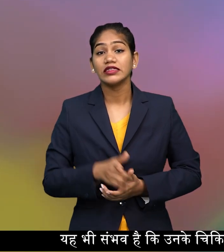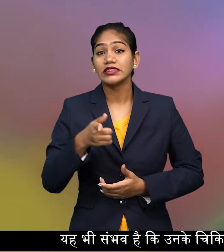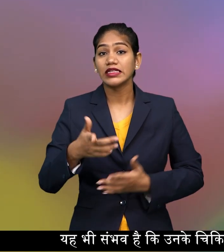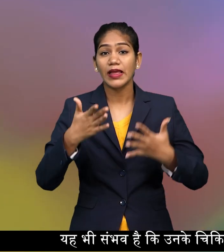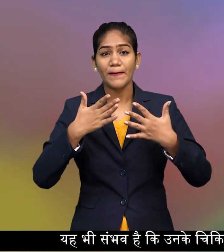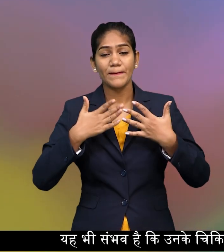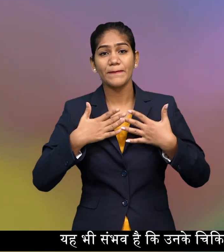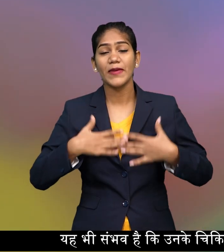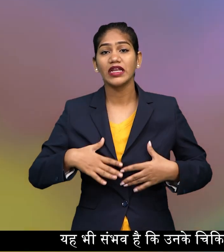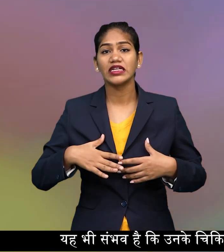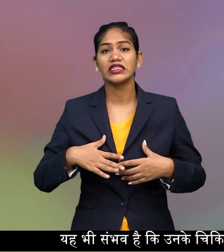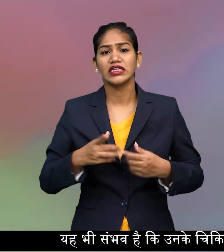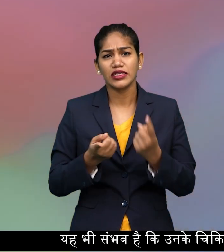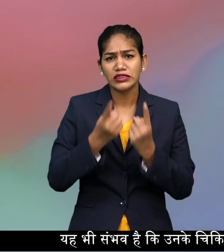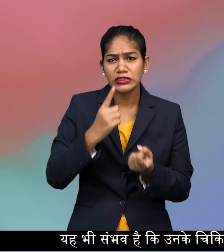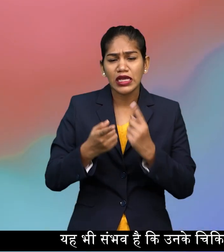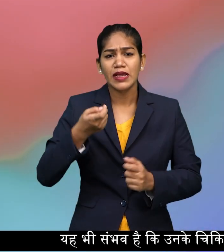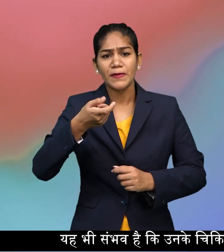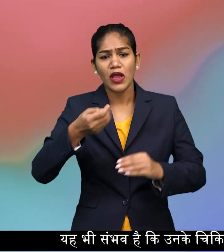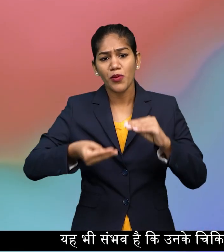खर्च अन्य आयु वर्ग की तुलना में अधिक हो।